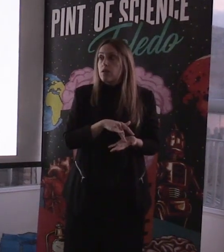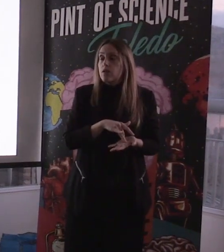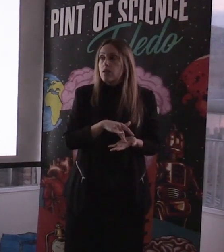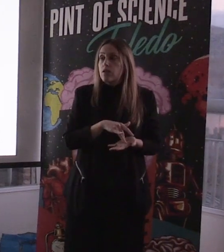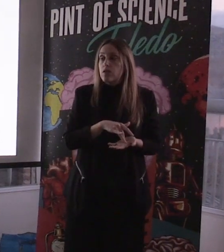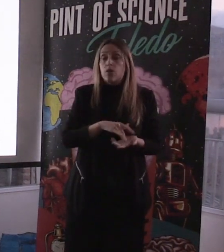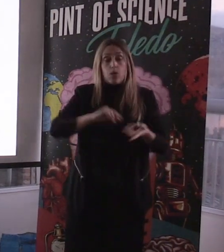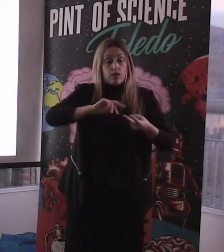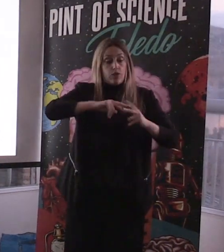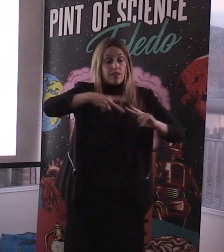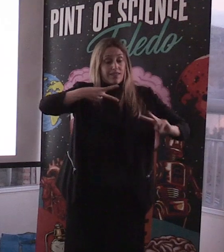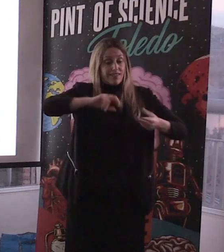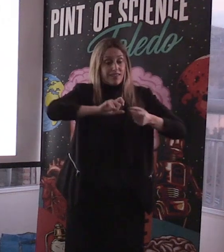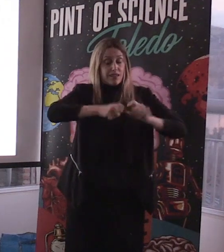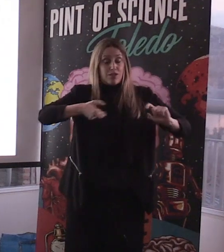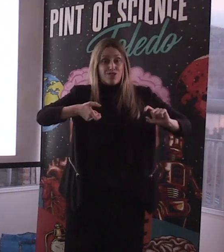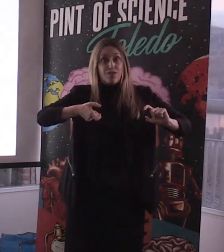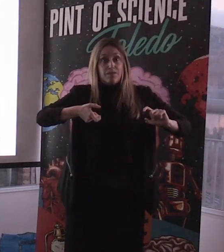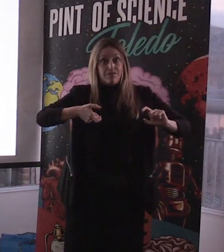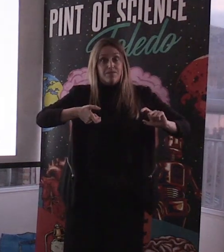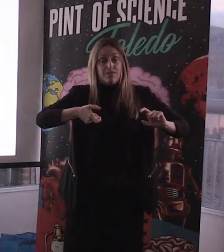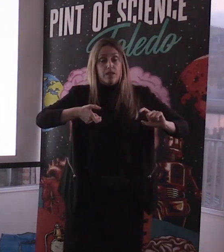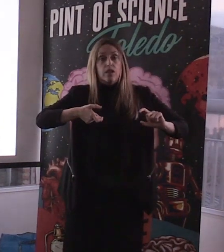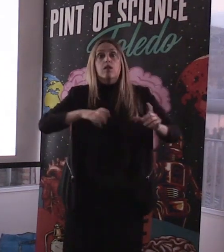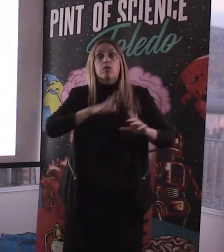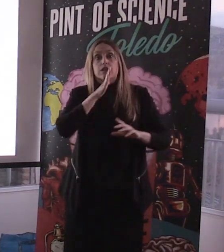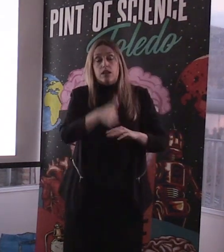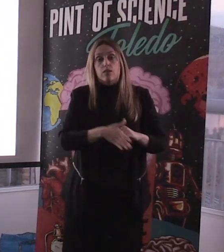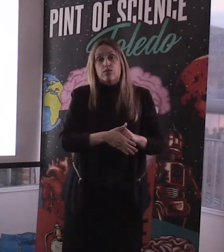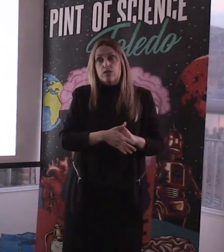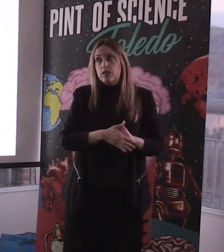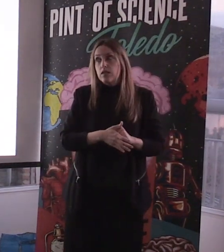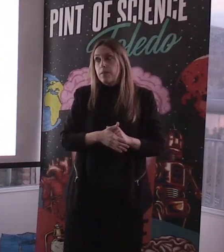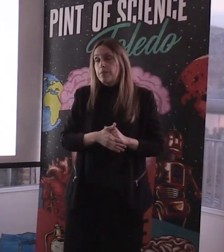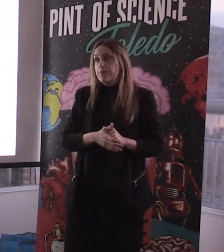ocurren errores, todo esto cambia y causa diferentes